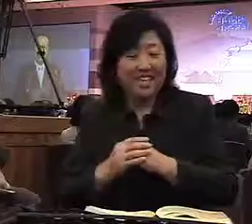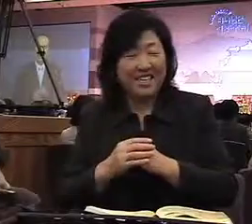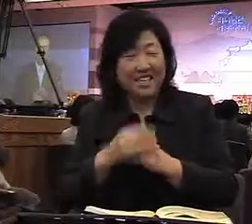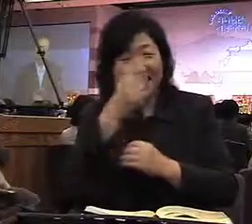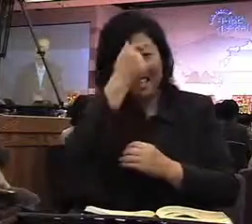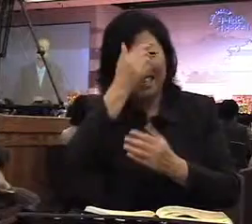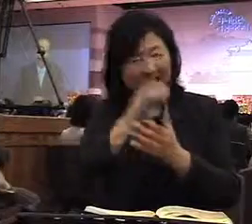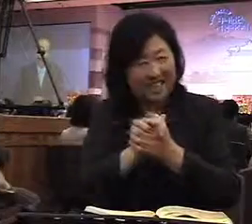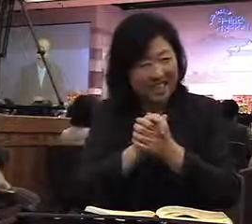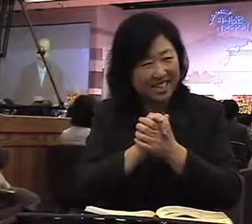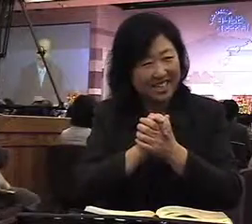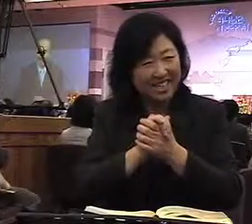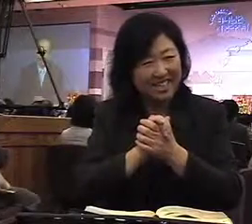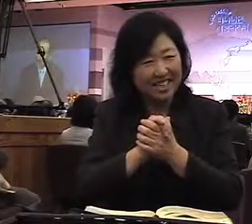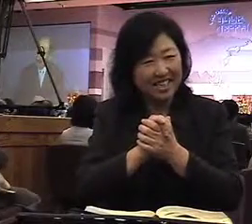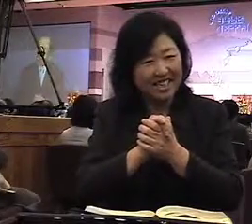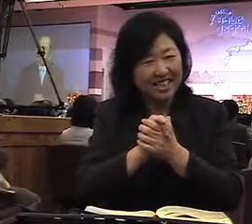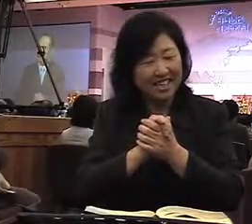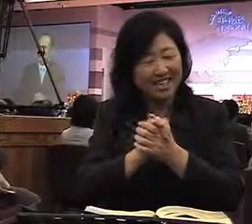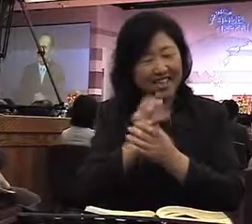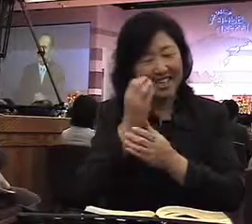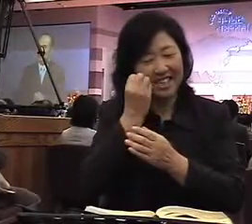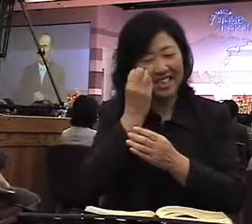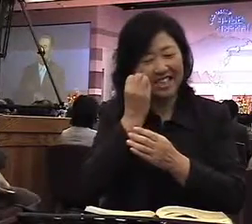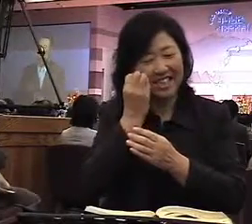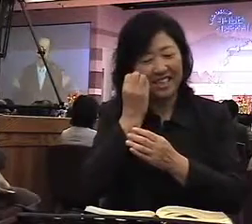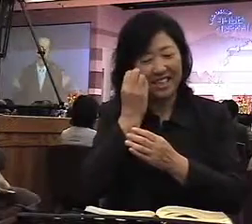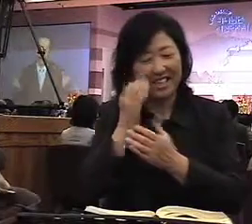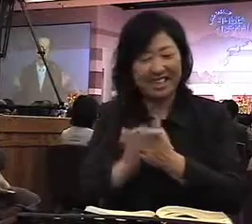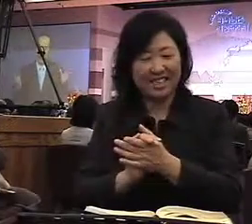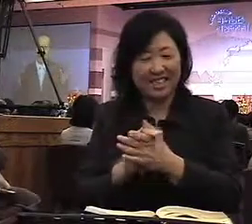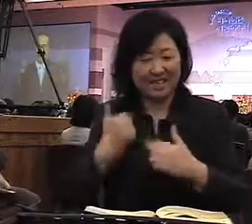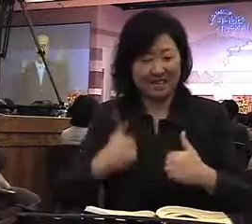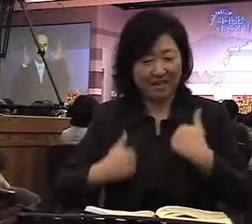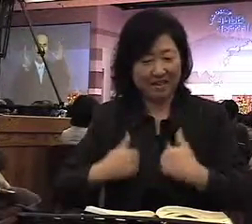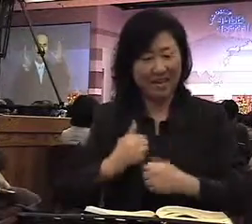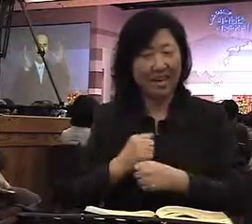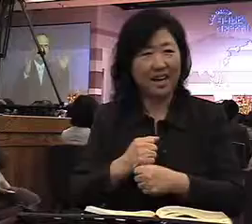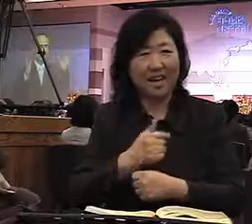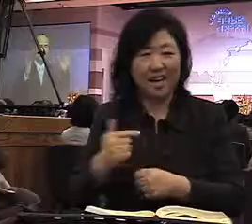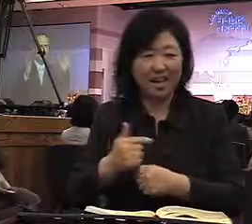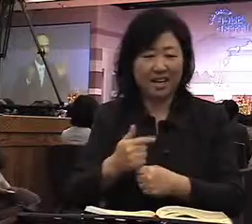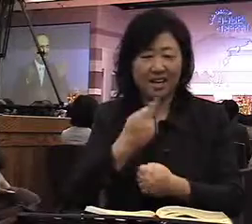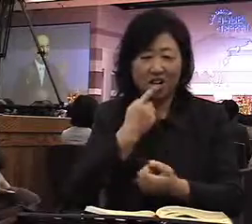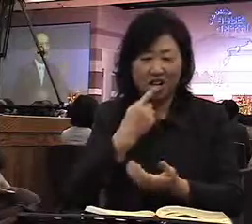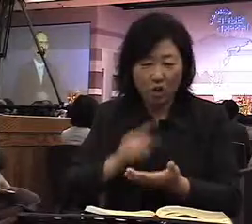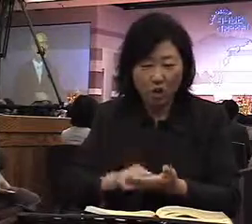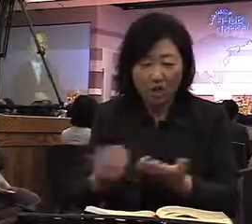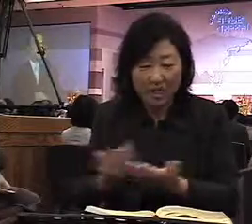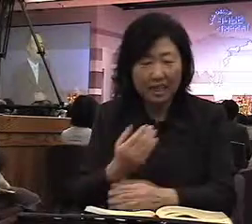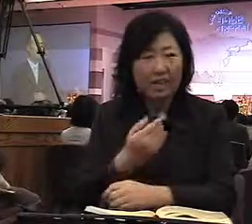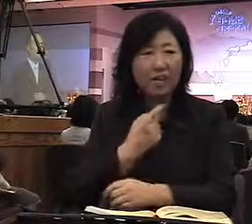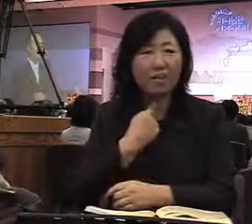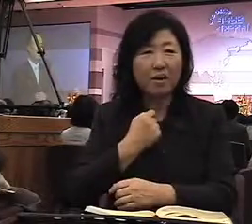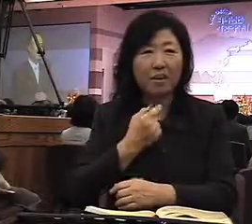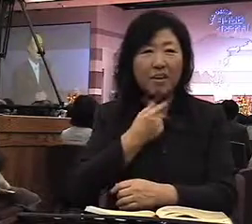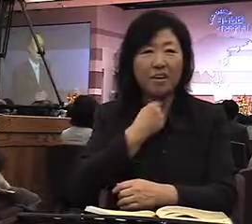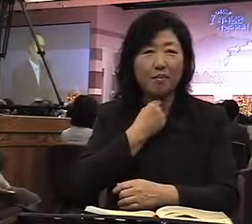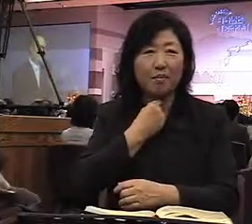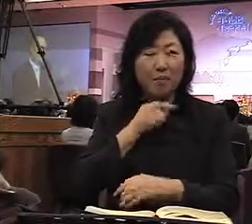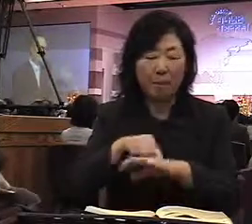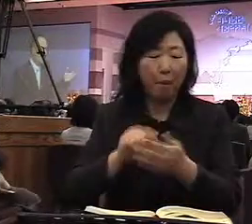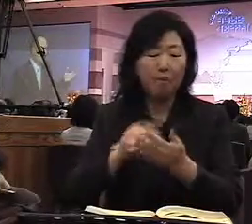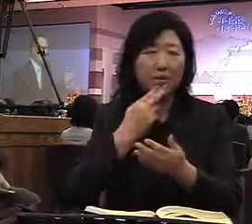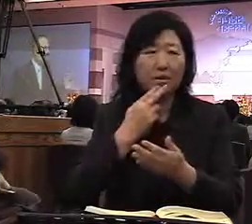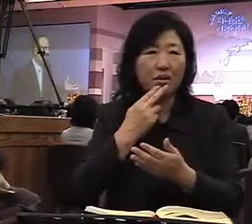기도는 신비해요. 신비해요. 뜻이 이루어집니다. 기뻐요. 저는 그래서 쉬운 일을 하고 싶은 마음이 없어요.